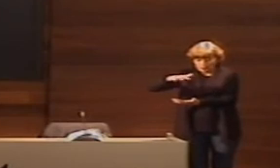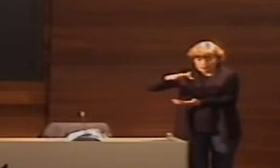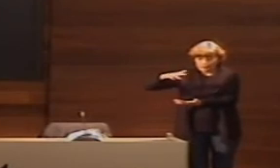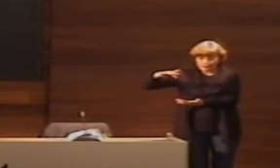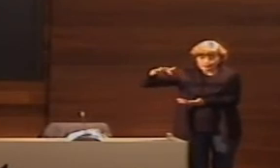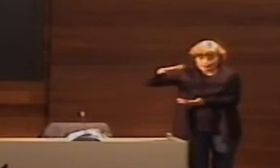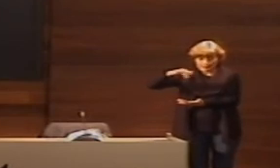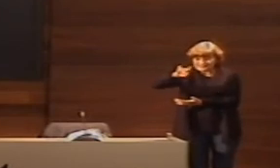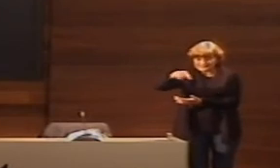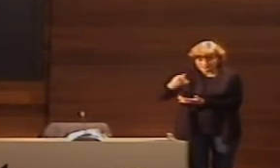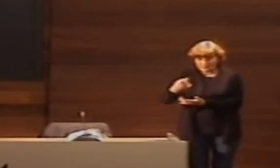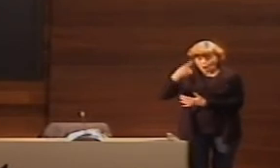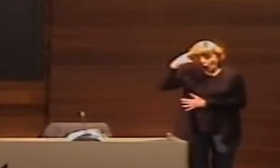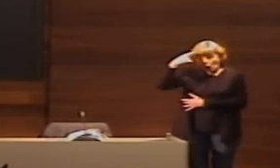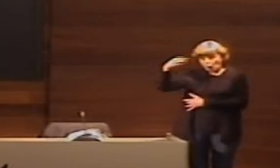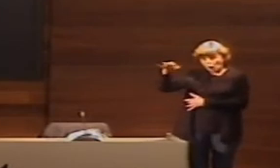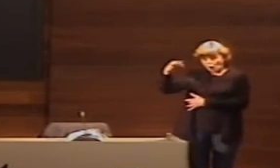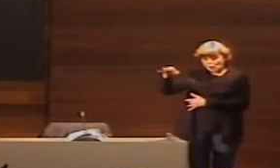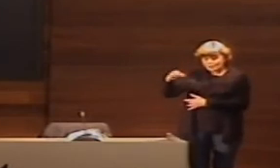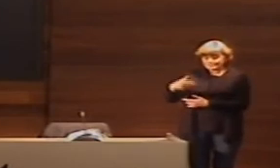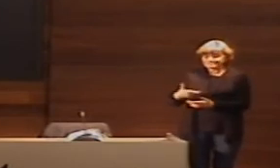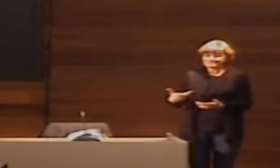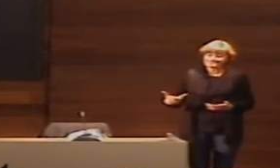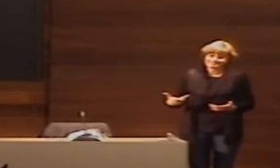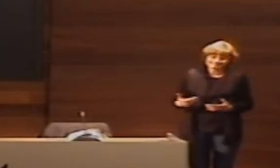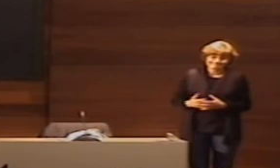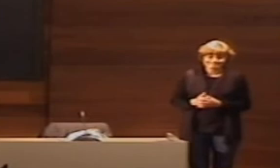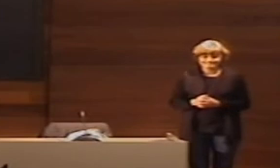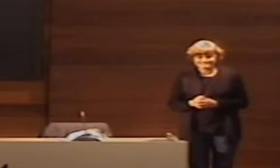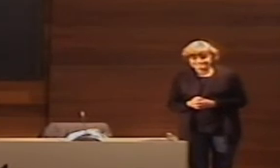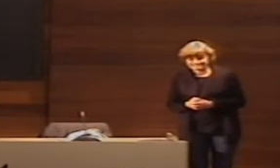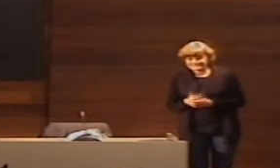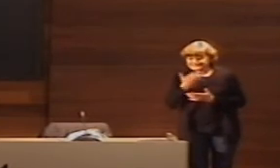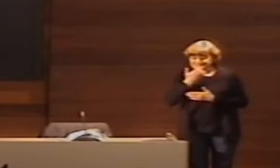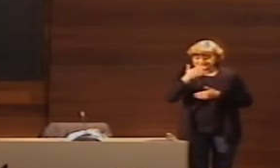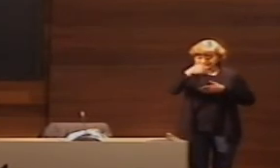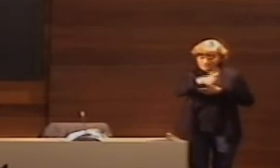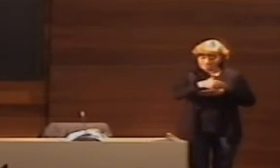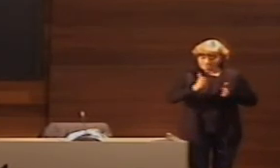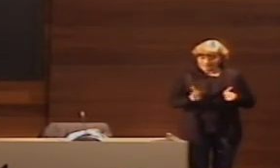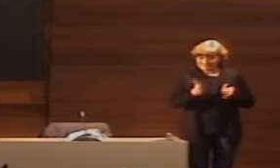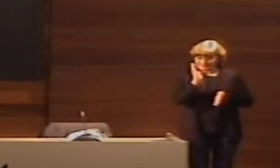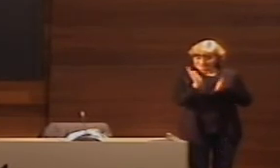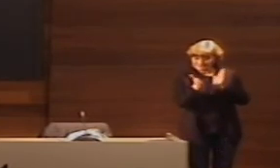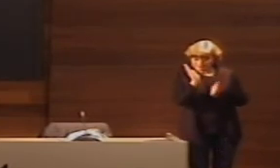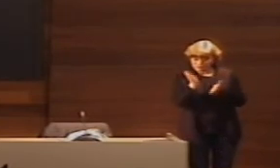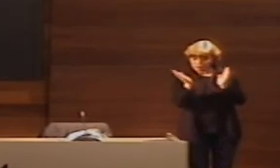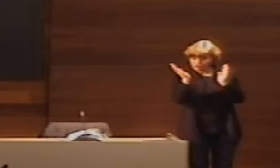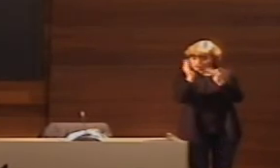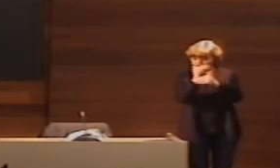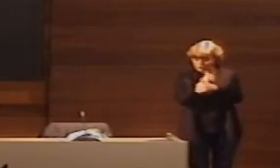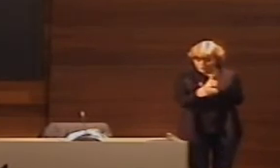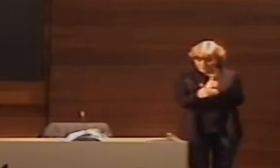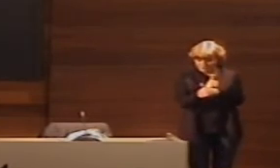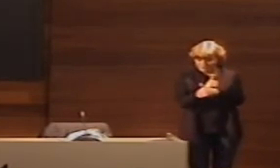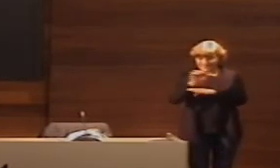¿Tiene sentido? Pues no lo sé. Sin estas plantas estaríamos mucho más lejos del